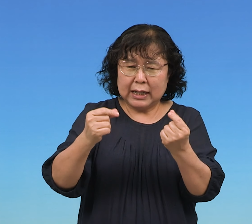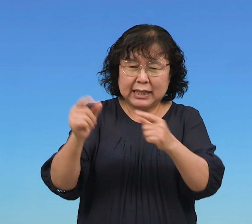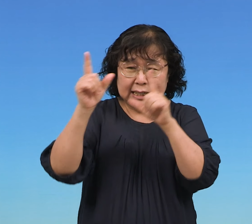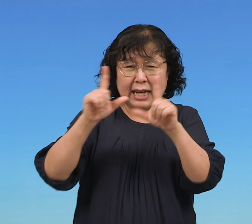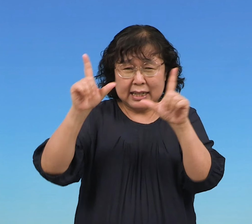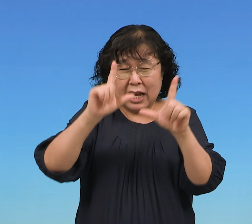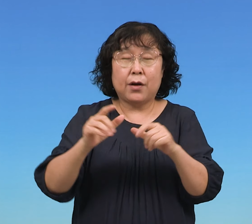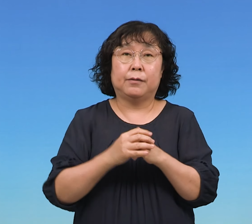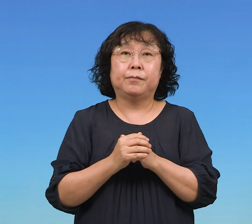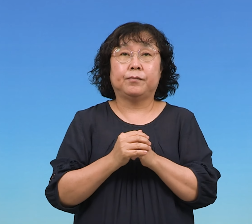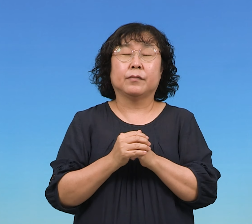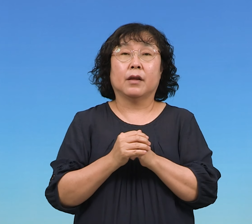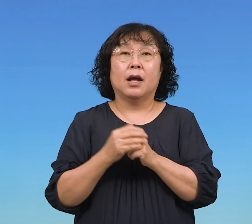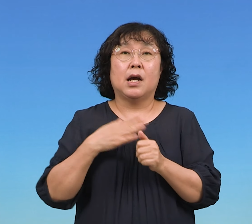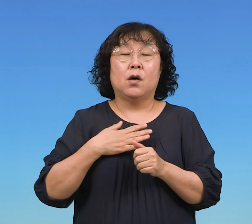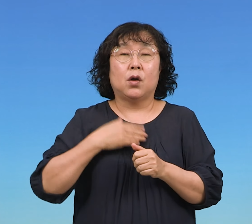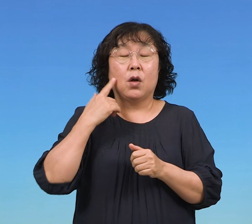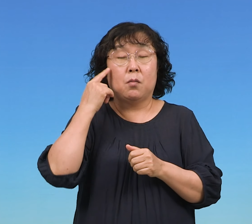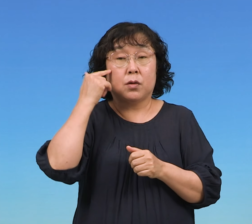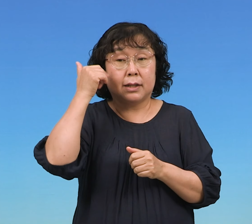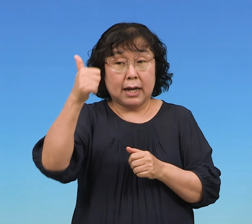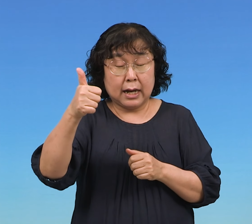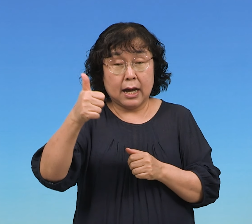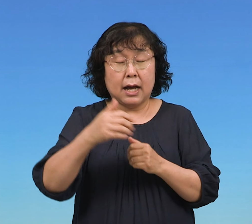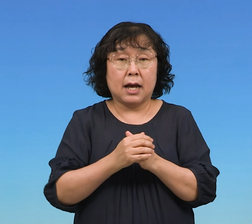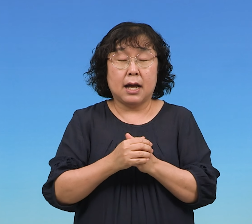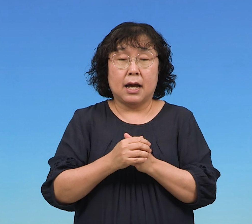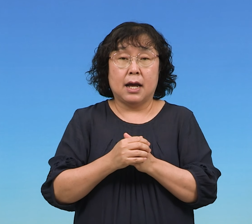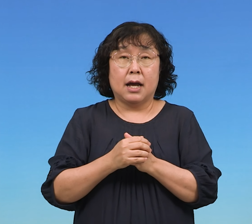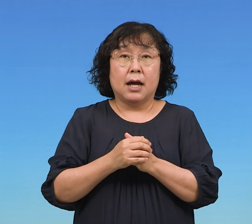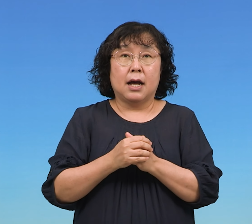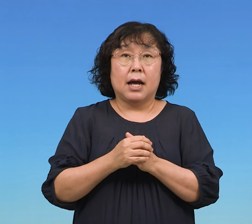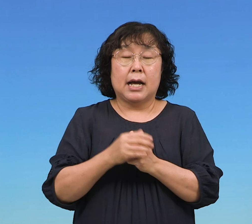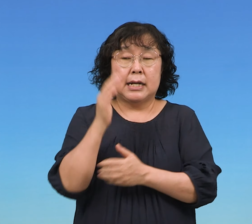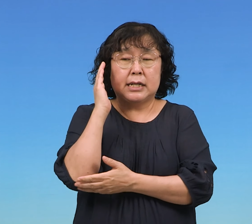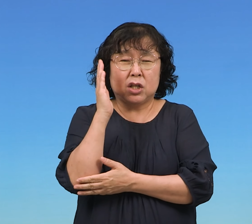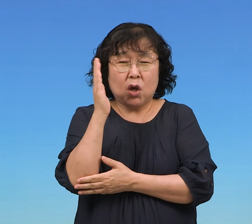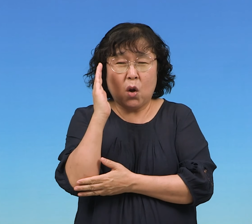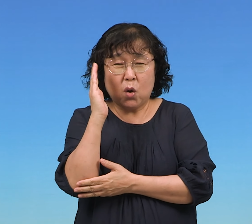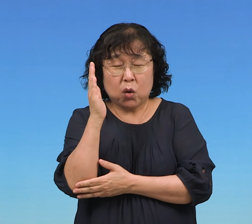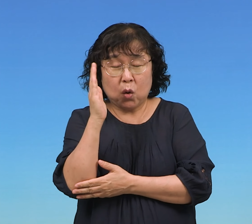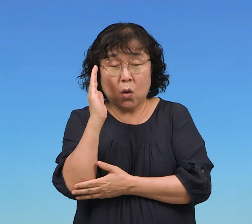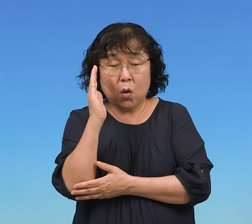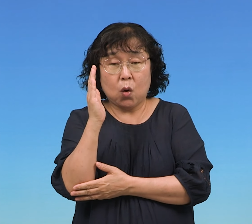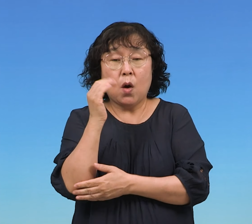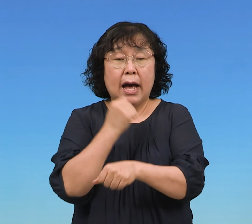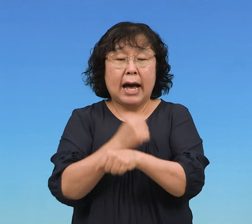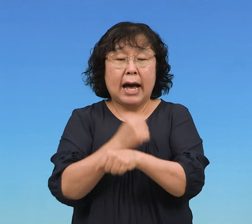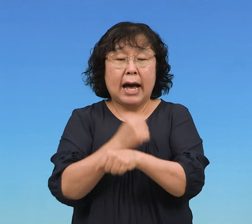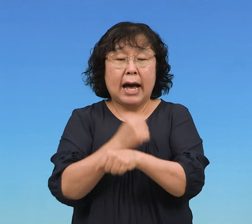원하세요? 우리 목사가 강단에서 자기가 설교한 대로 살려고 좀 애는 썼으면 좋겠다, 그거 원하시는 거